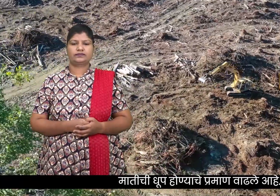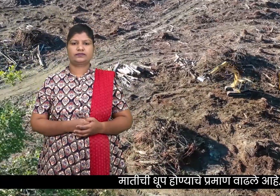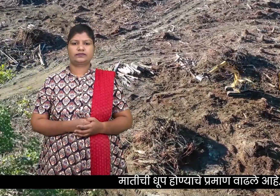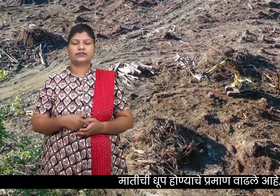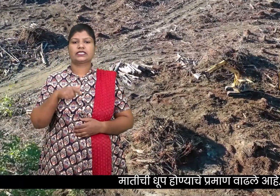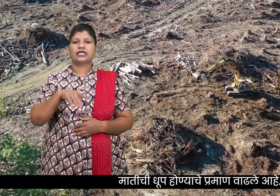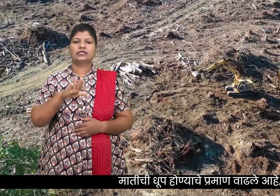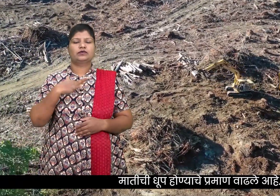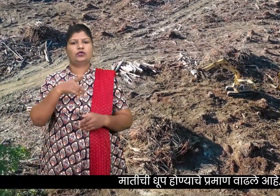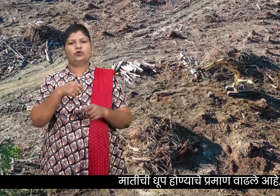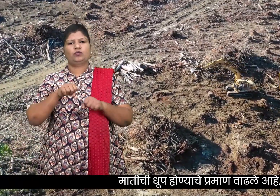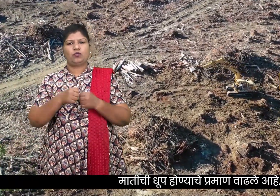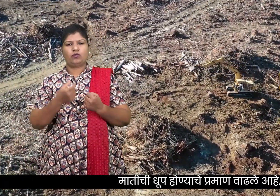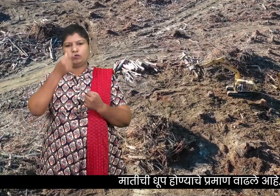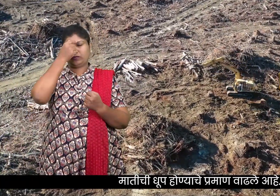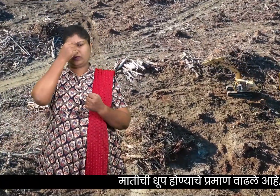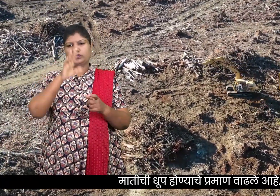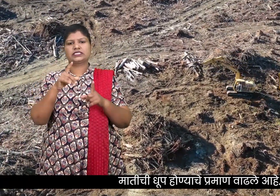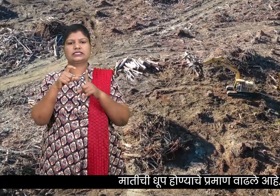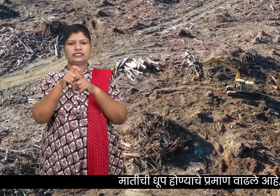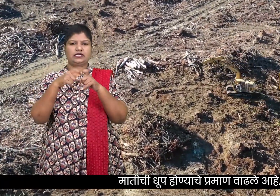मातीची धूप होण्याचे प्रमाण वाढले आहे.